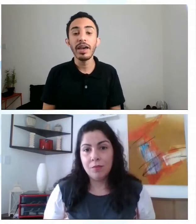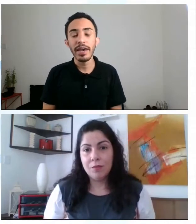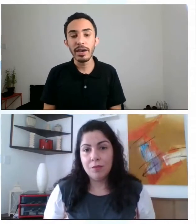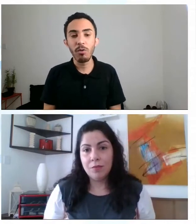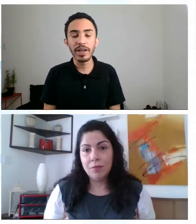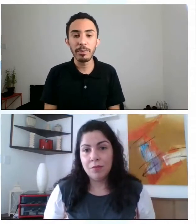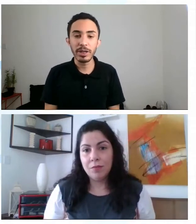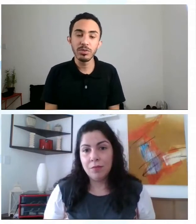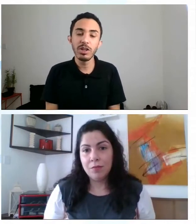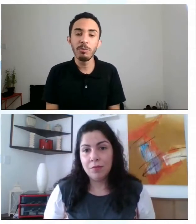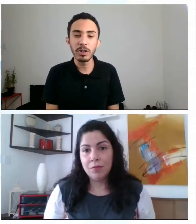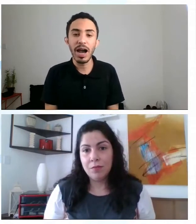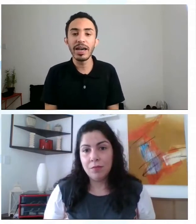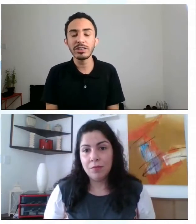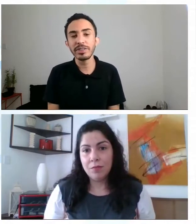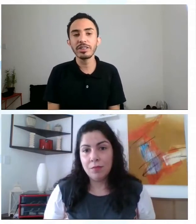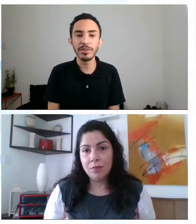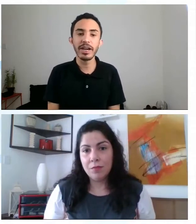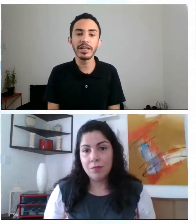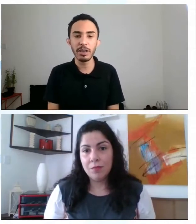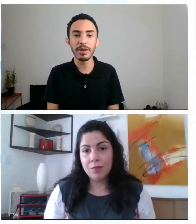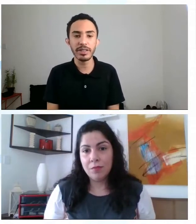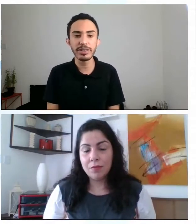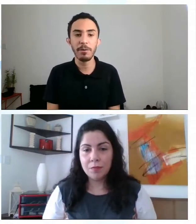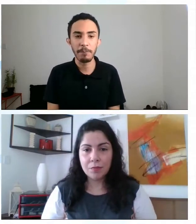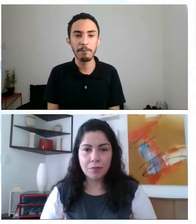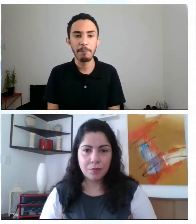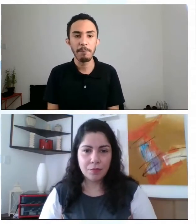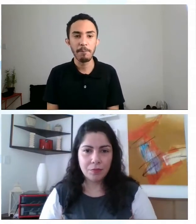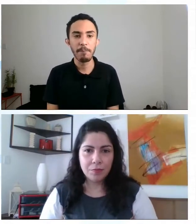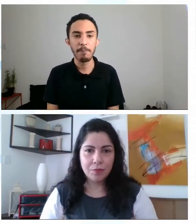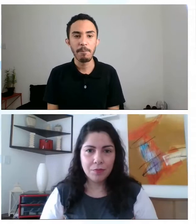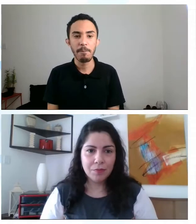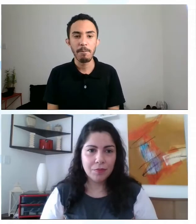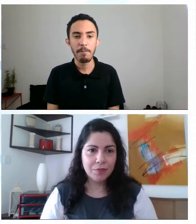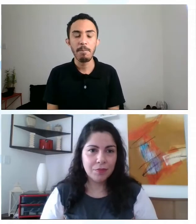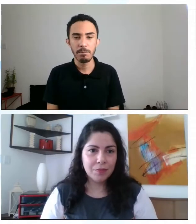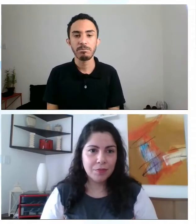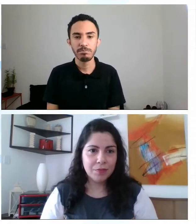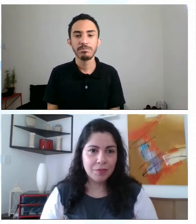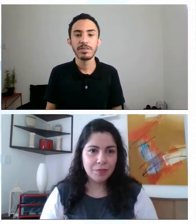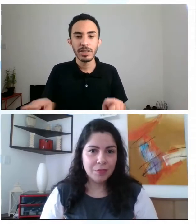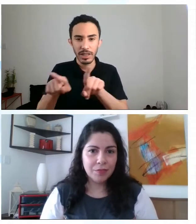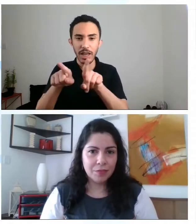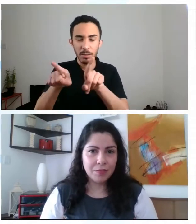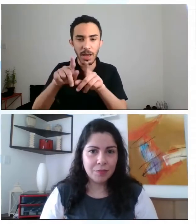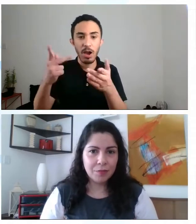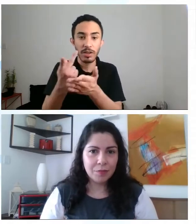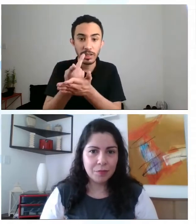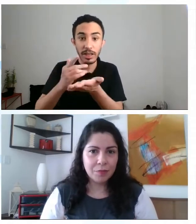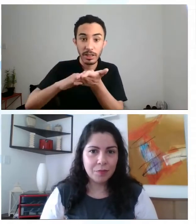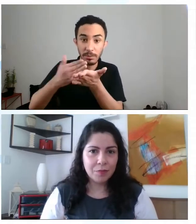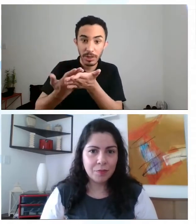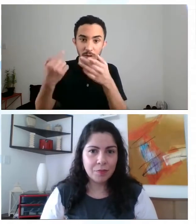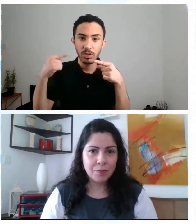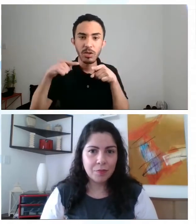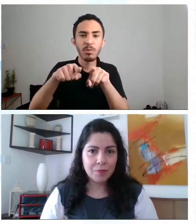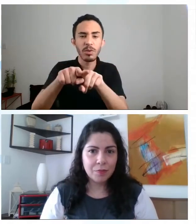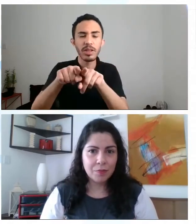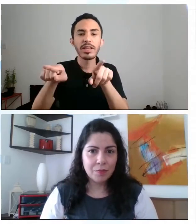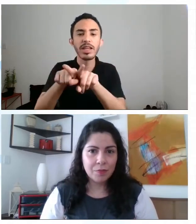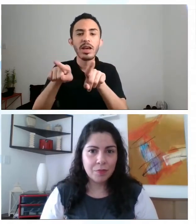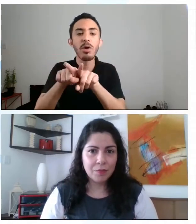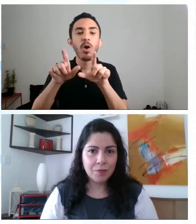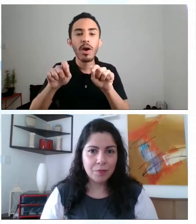adaptando com elementos não manuais ou intensificando a interpretação. E em casos de interpretação simultânea, a gente também tem